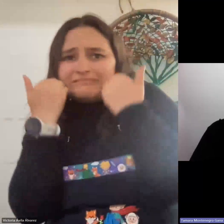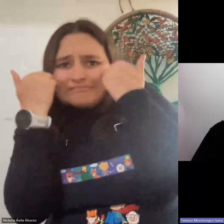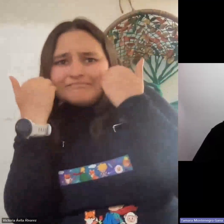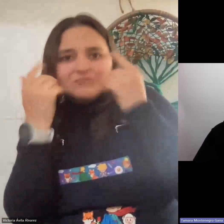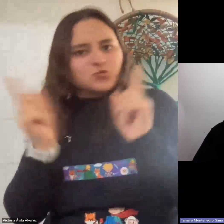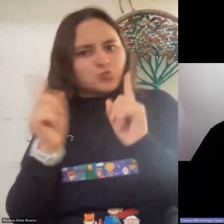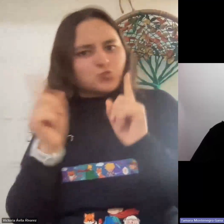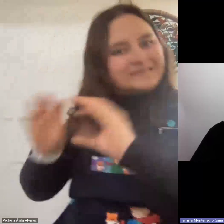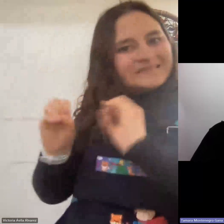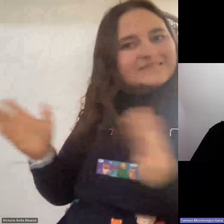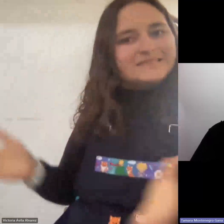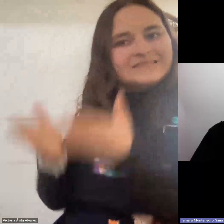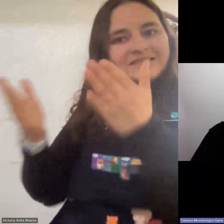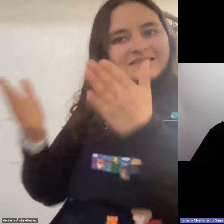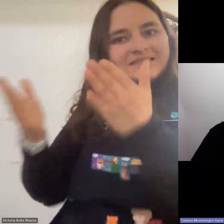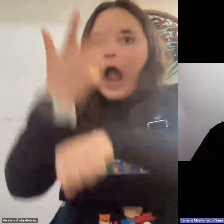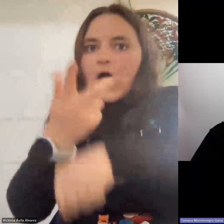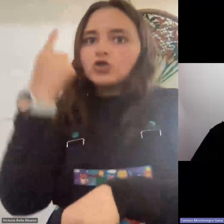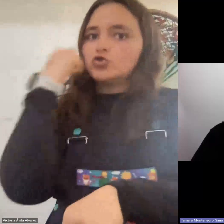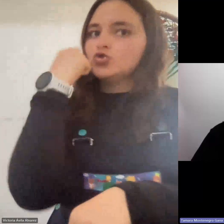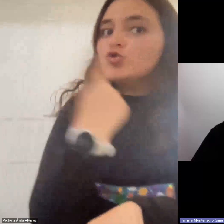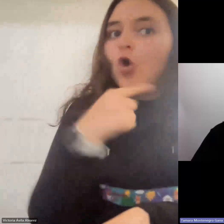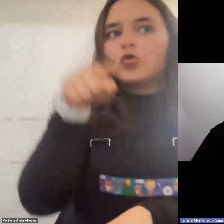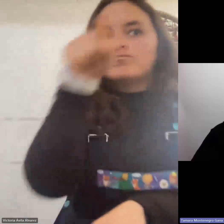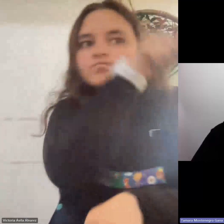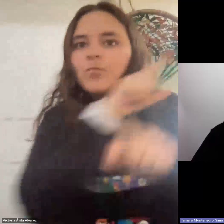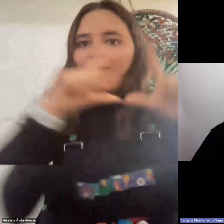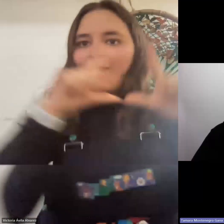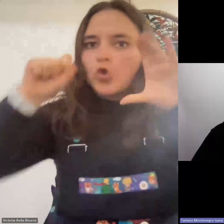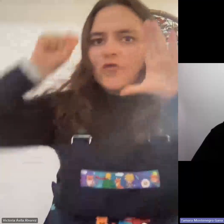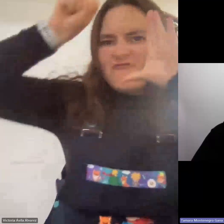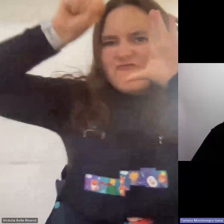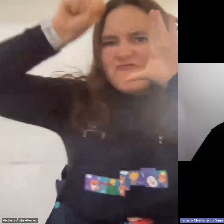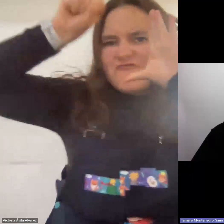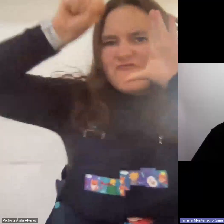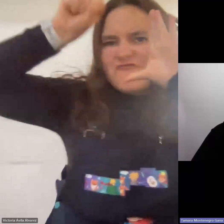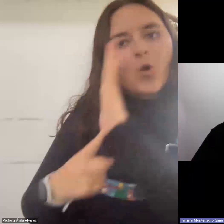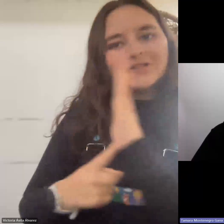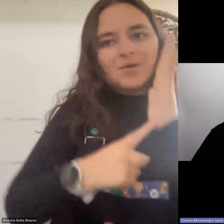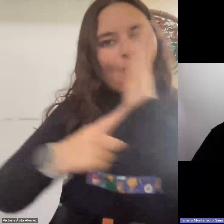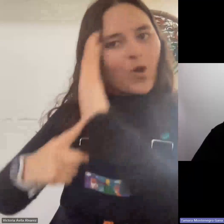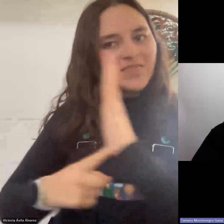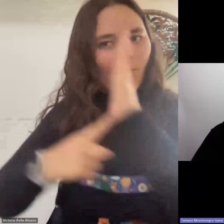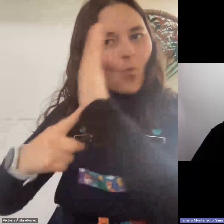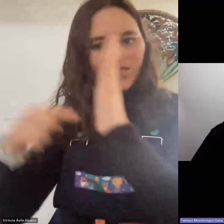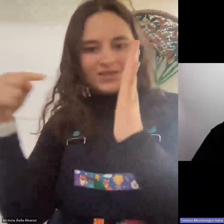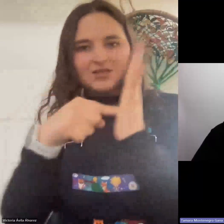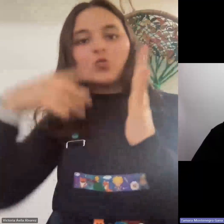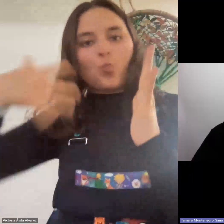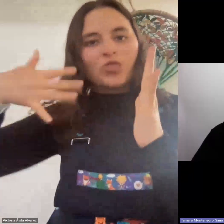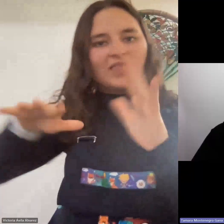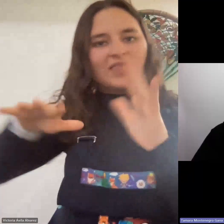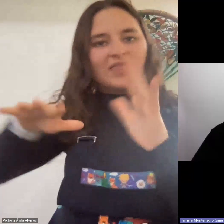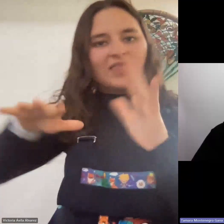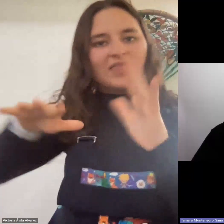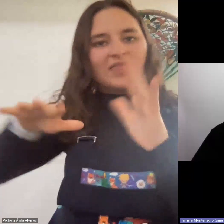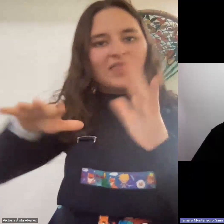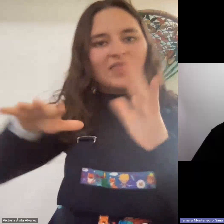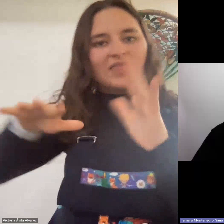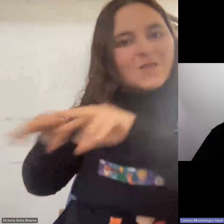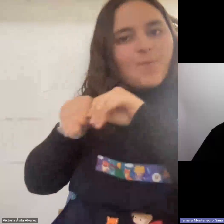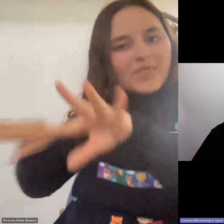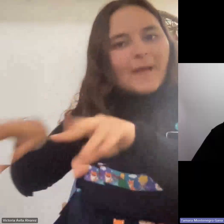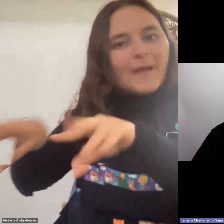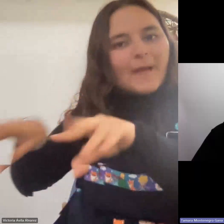esa felicidad de ser una persona sorda y que no sienta timidez de comunicarse con el resto, mostrándole videos en lengua